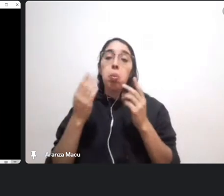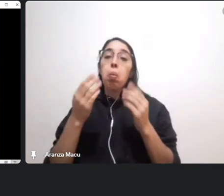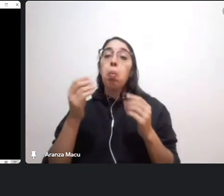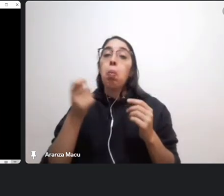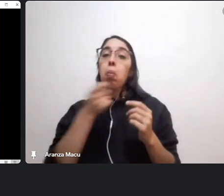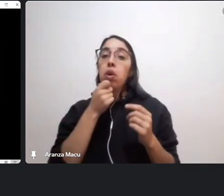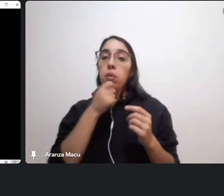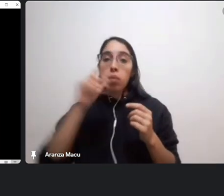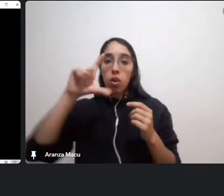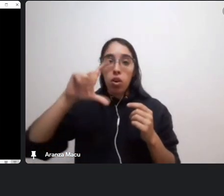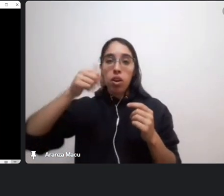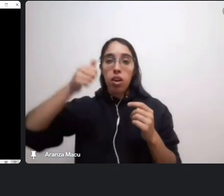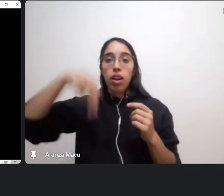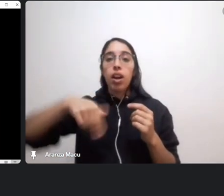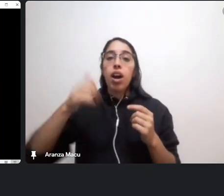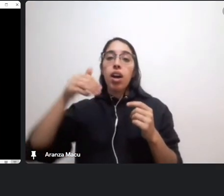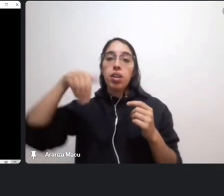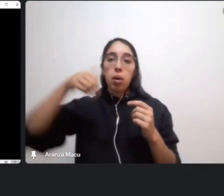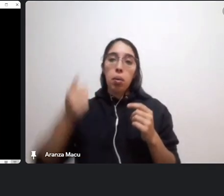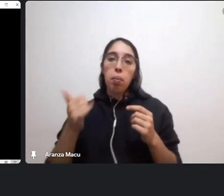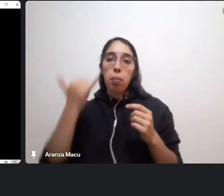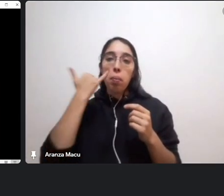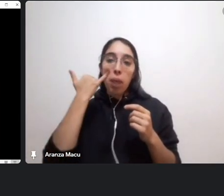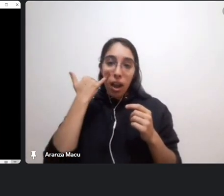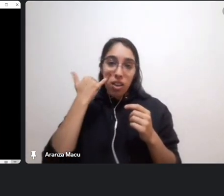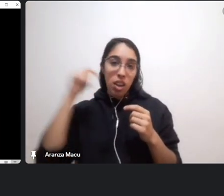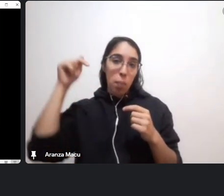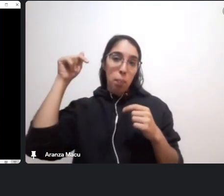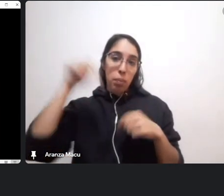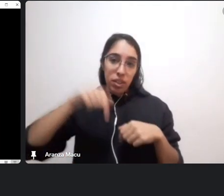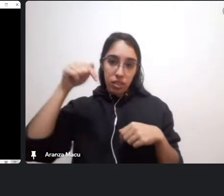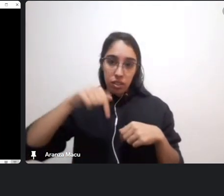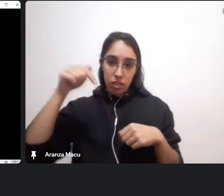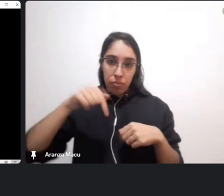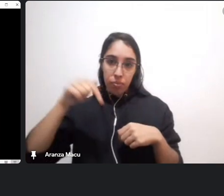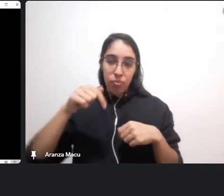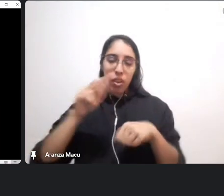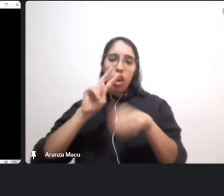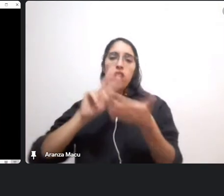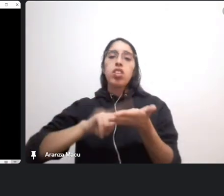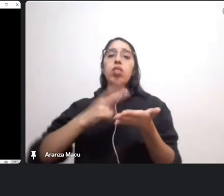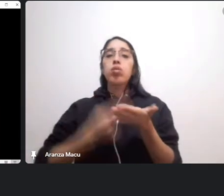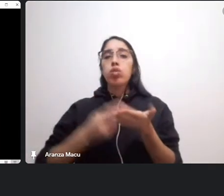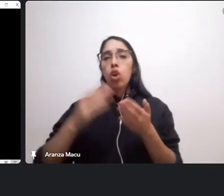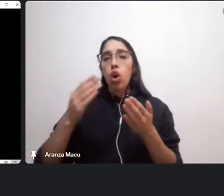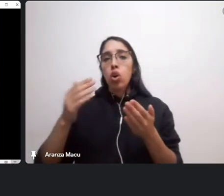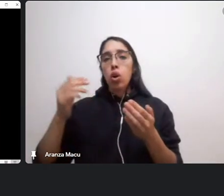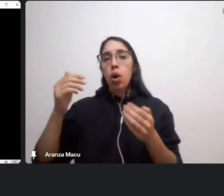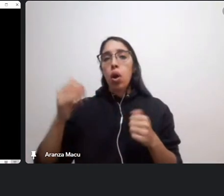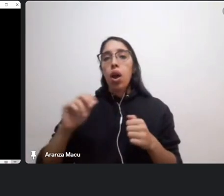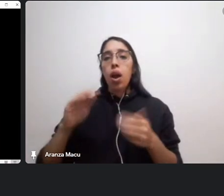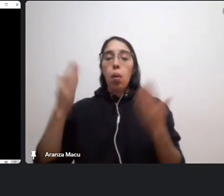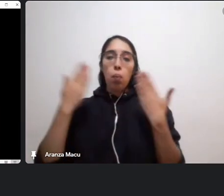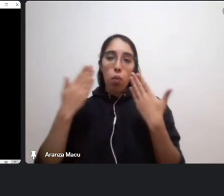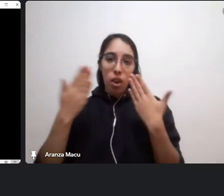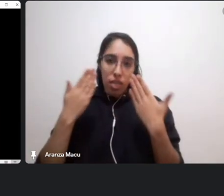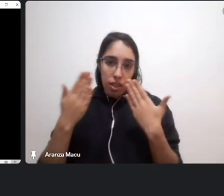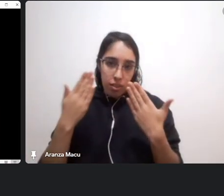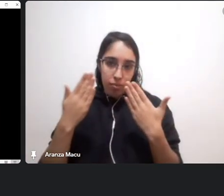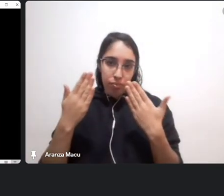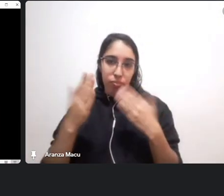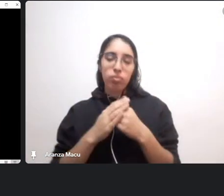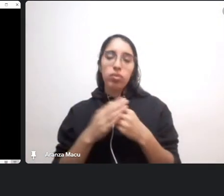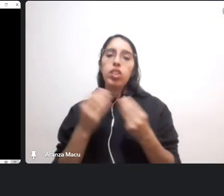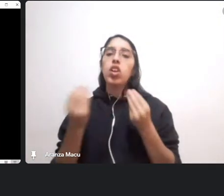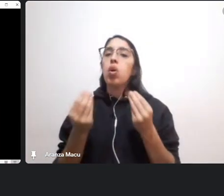decir poder, puede. Ese puede tiene varias interpretaciones. Puede ser que puede porque